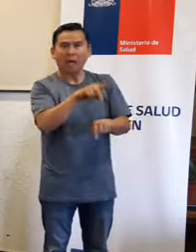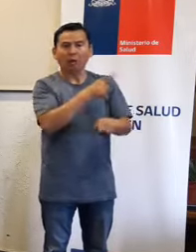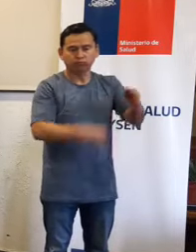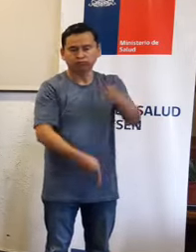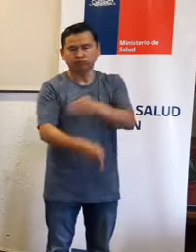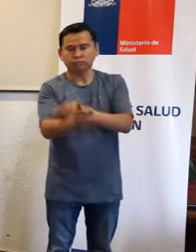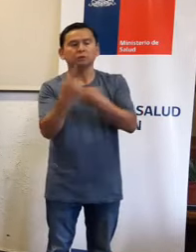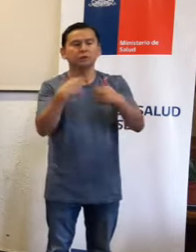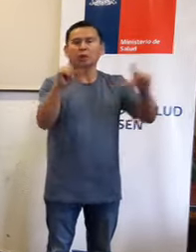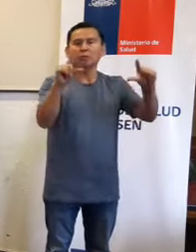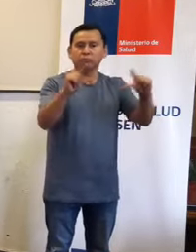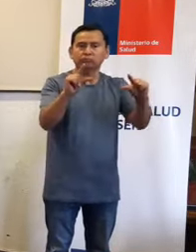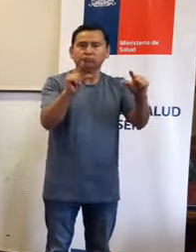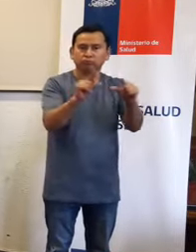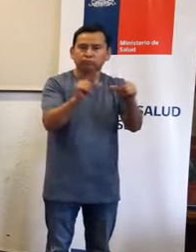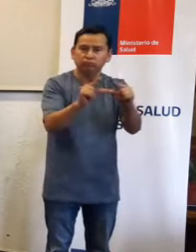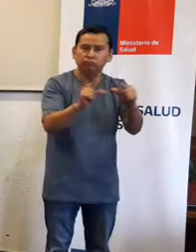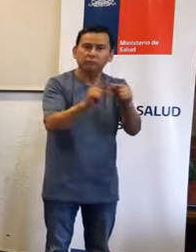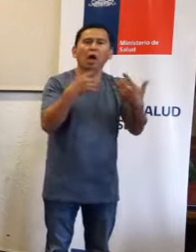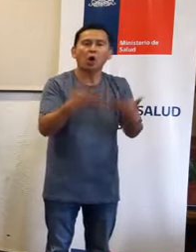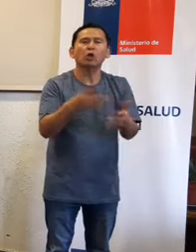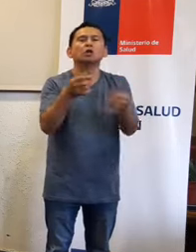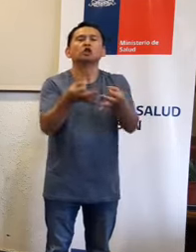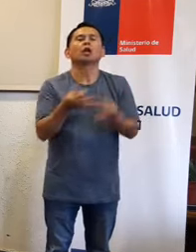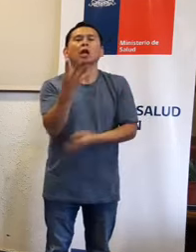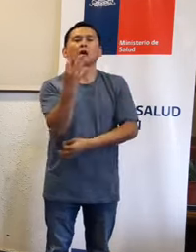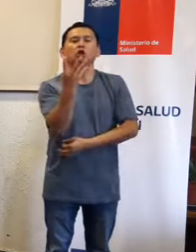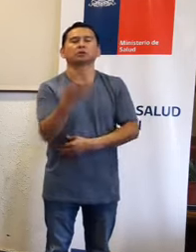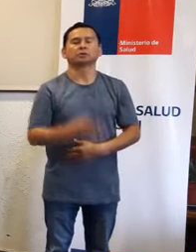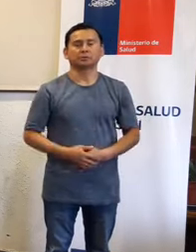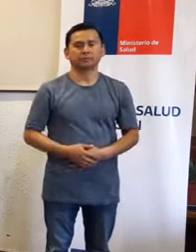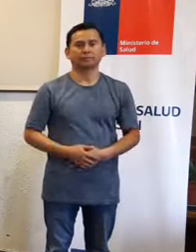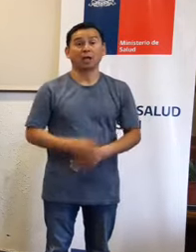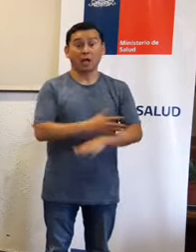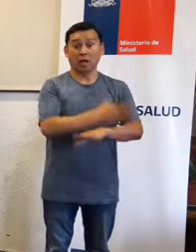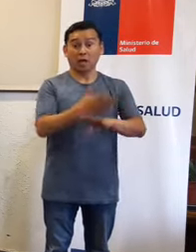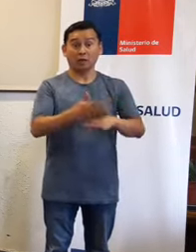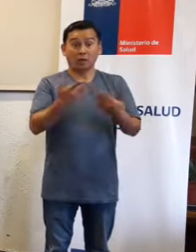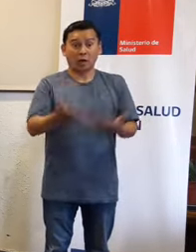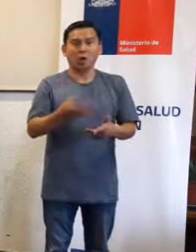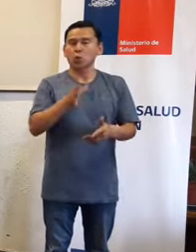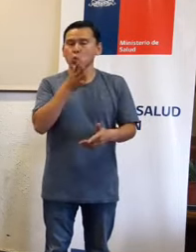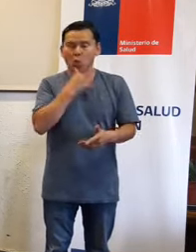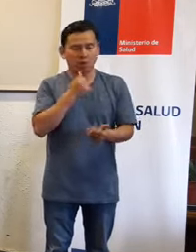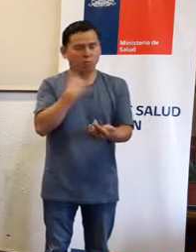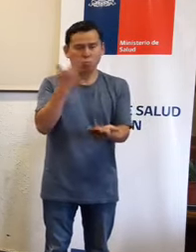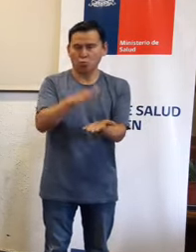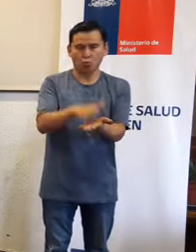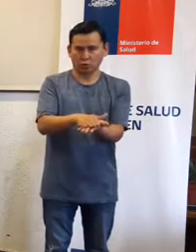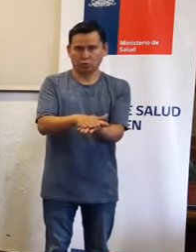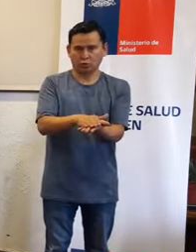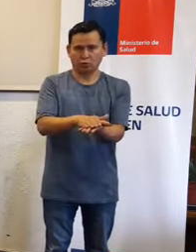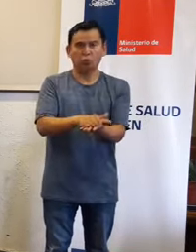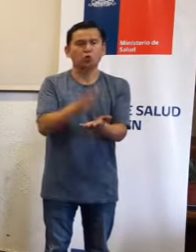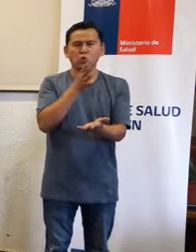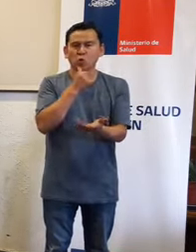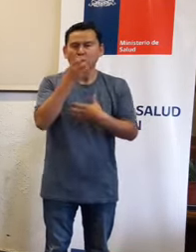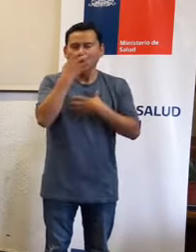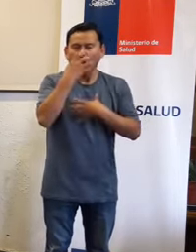ya han ido bajando y solamente tenemos 14. Hasta la fecha no tenemos fallecidos, tampoco pacientes